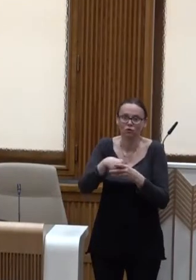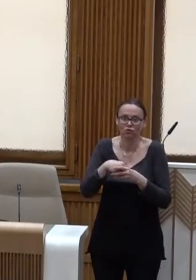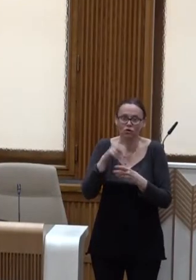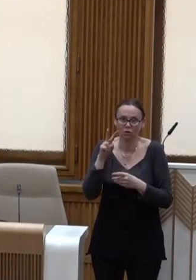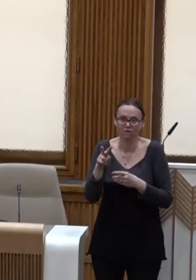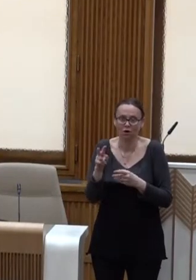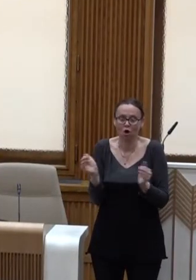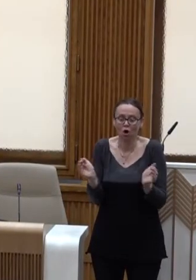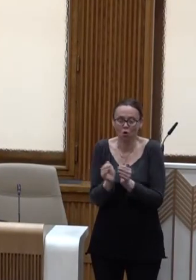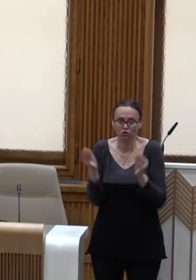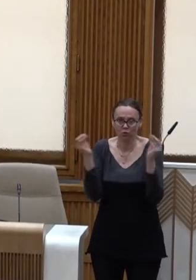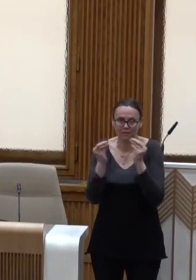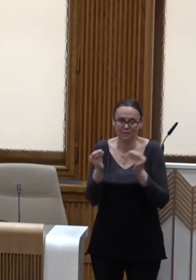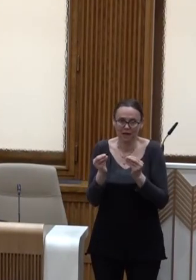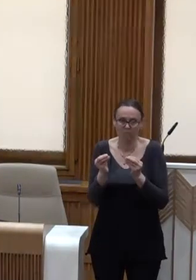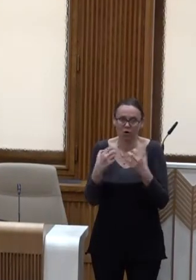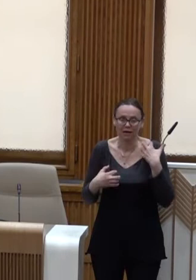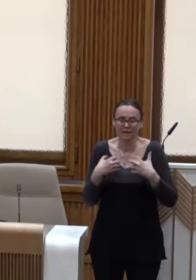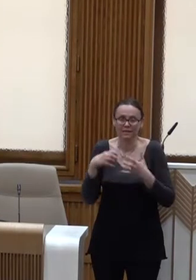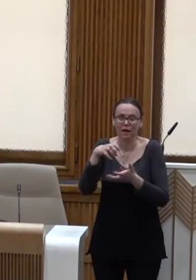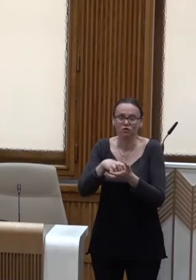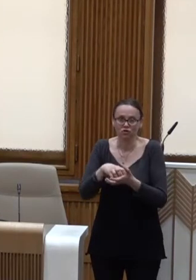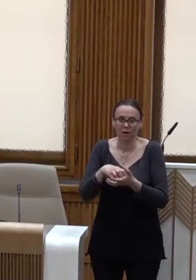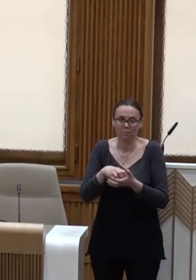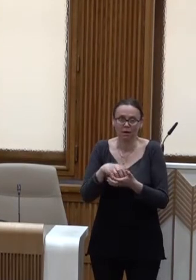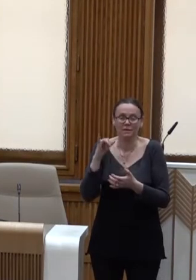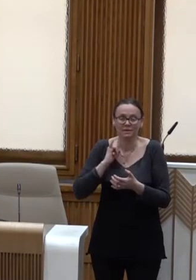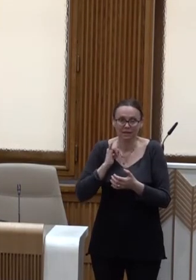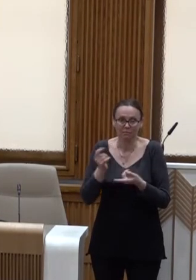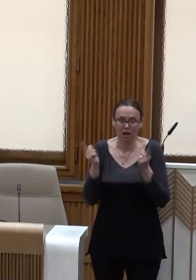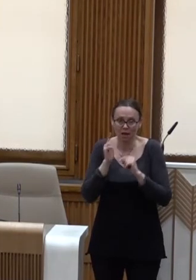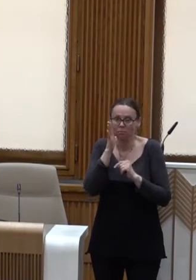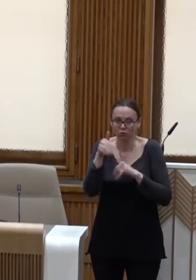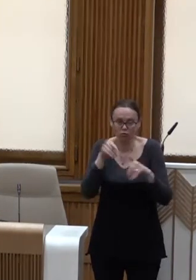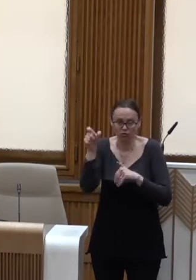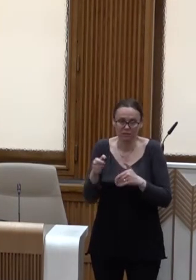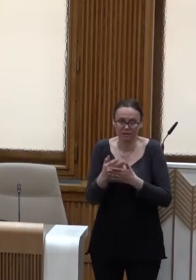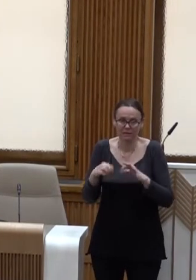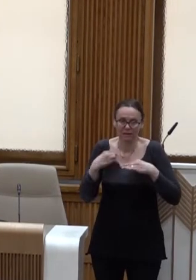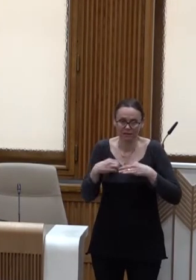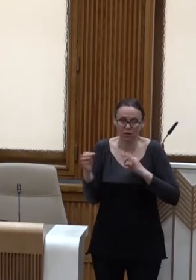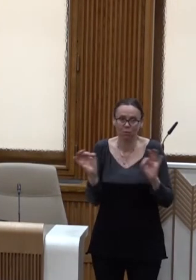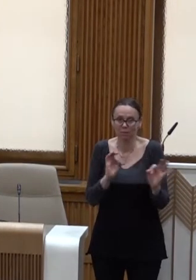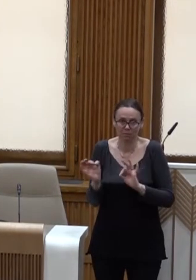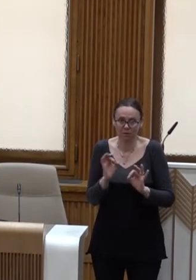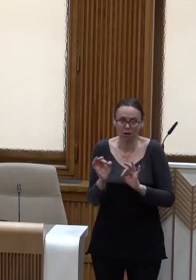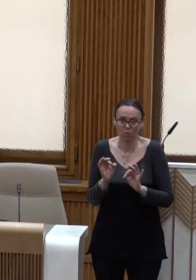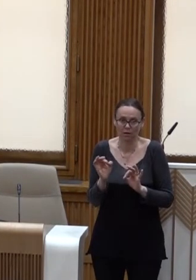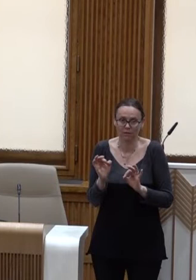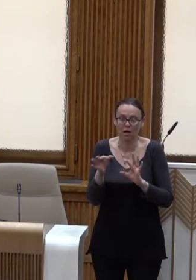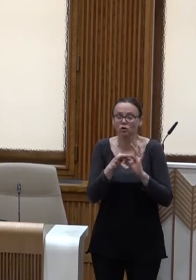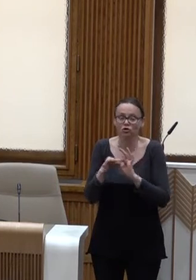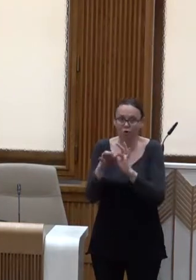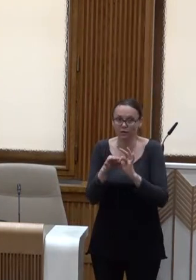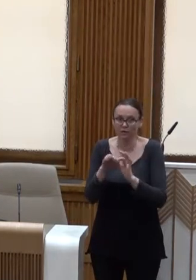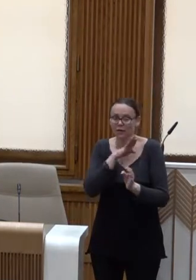v ožjo sestavo kriznega štaba. Torej me zanima, ali je bodoči minister za zdravje pripravljen, torej